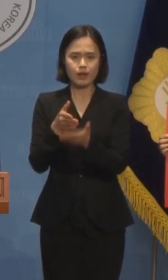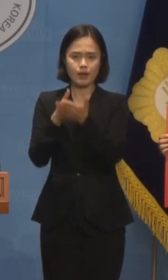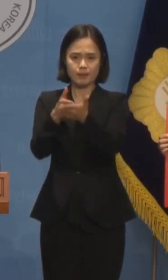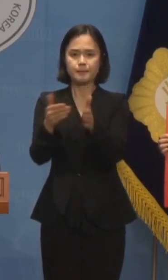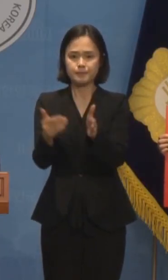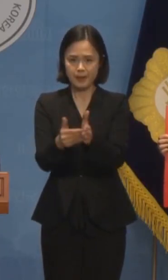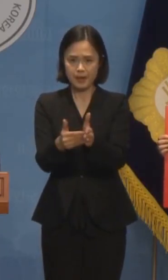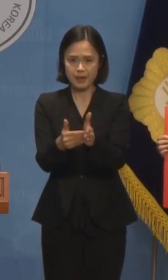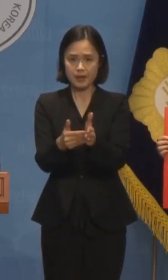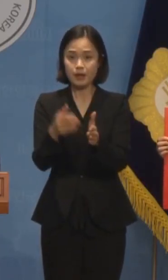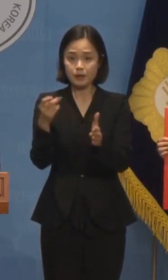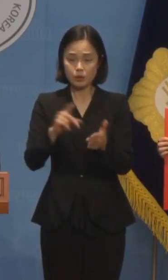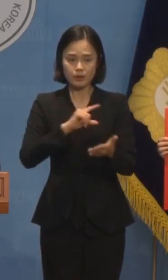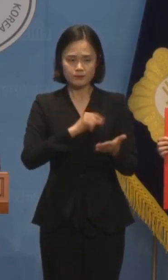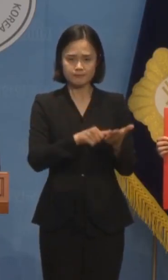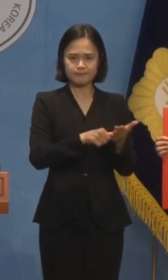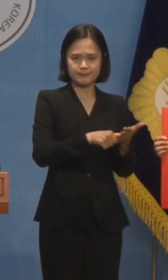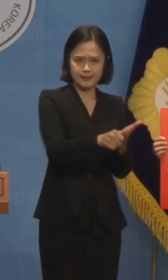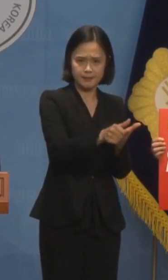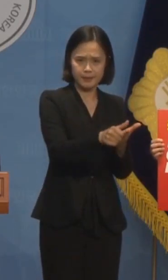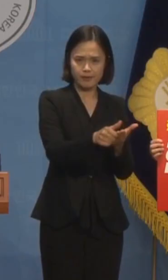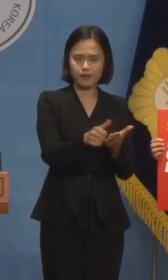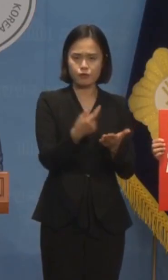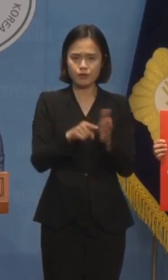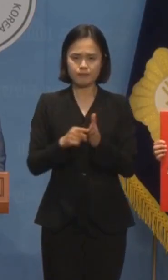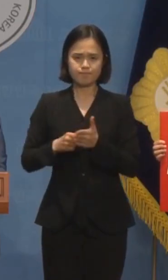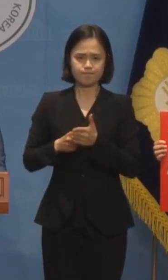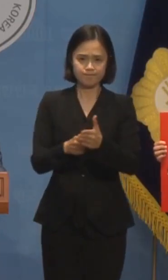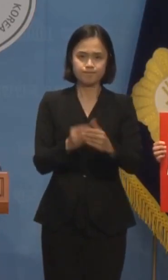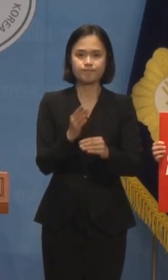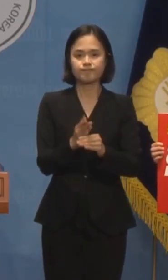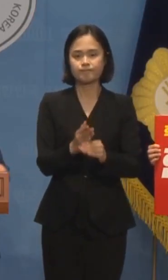제명을 강력히 추진하고 있습니다.